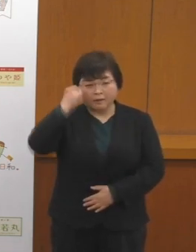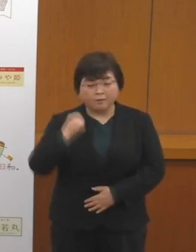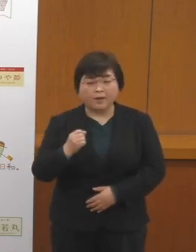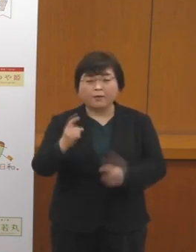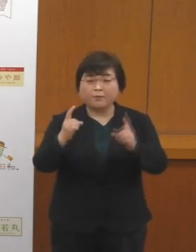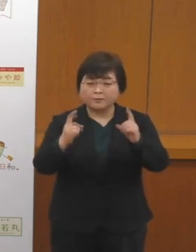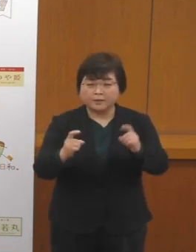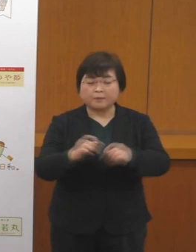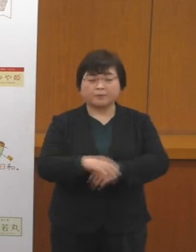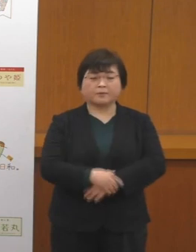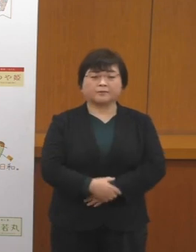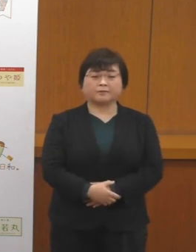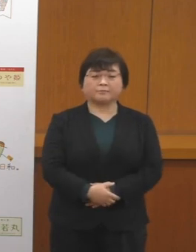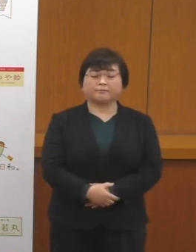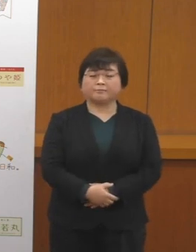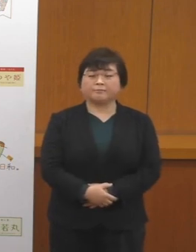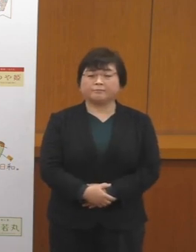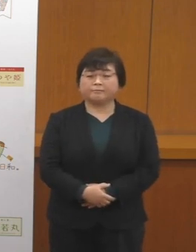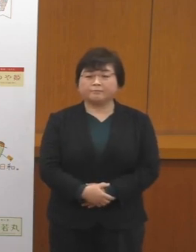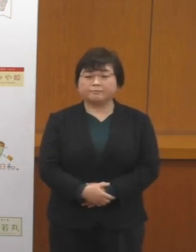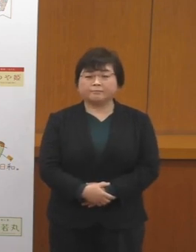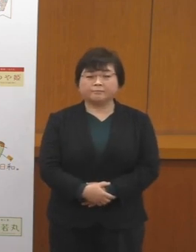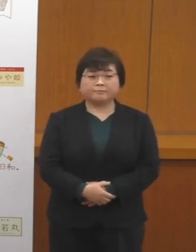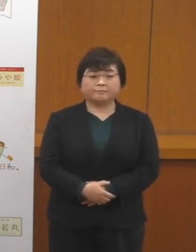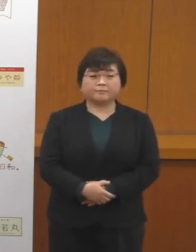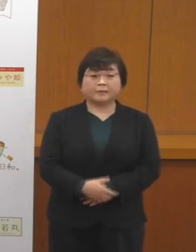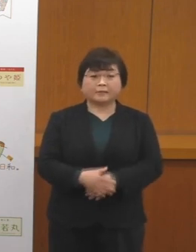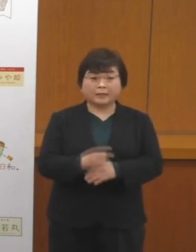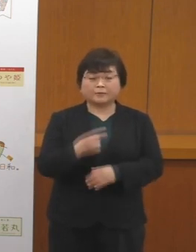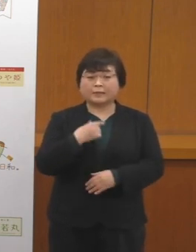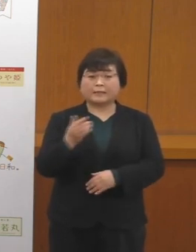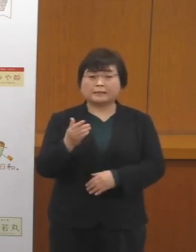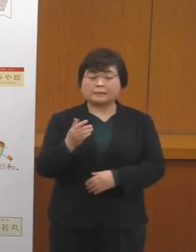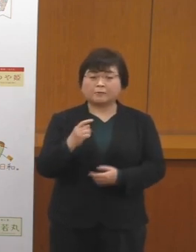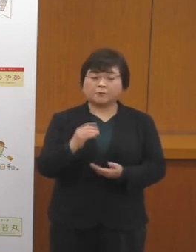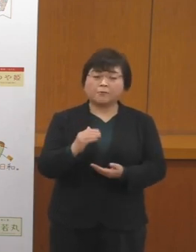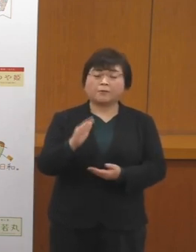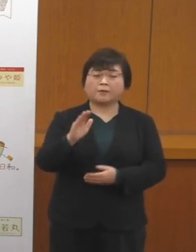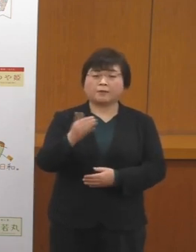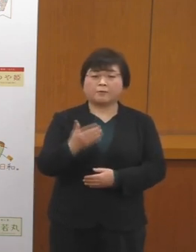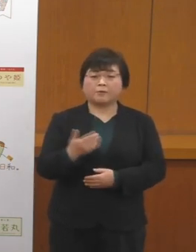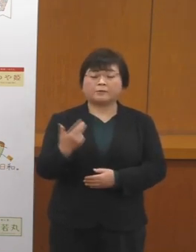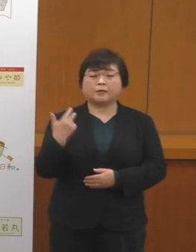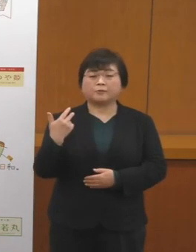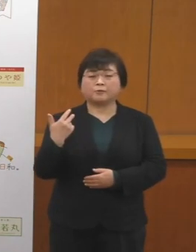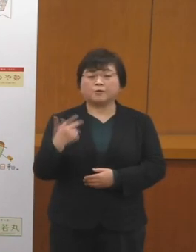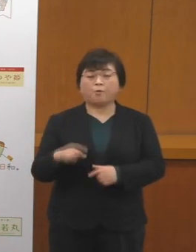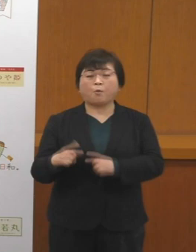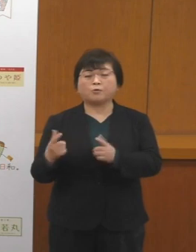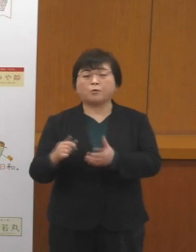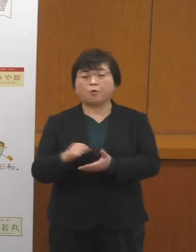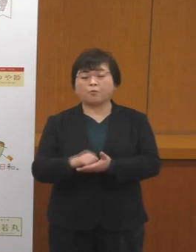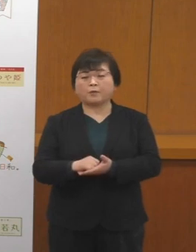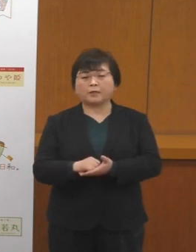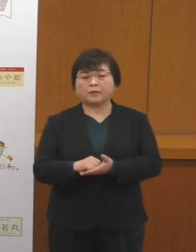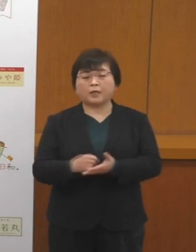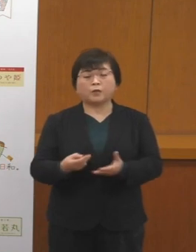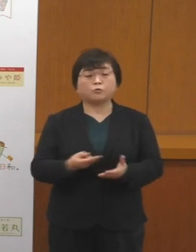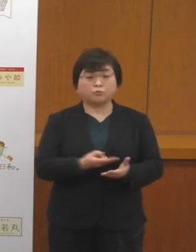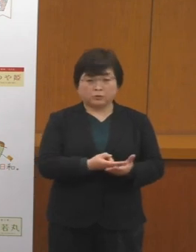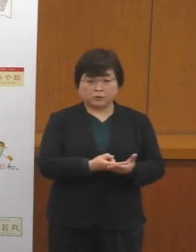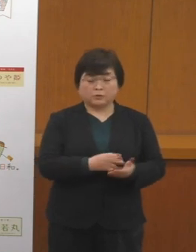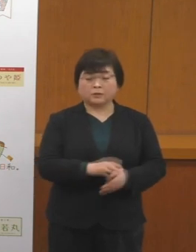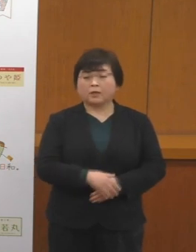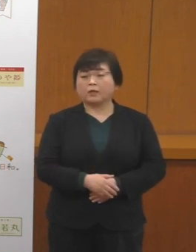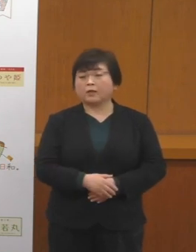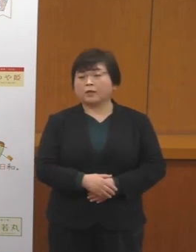おはようございます最初に私事でありますけれども先週の木曜日に入院し